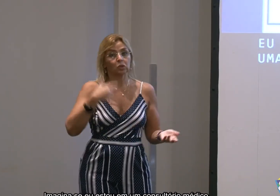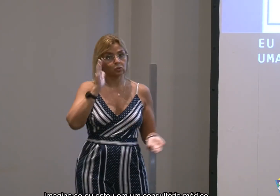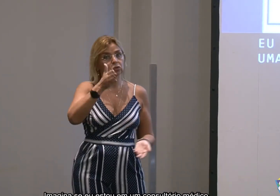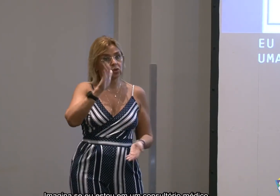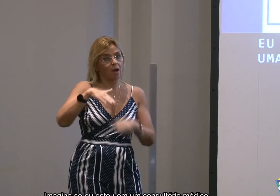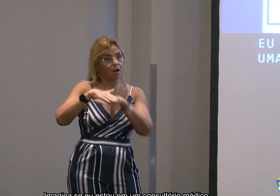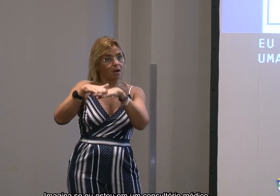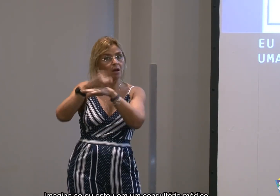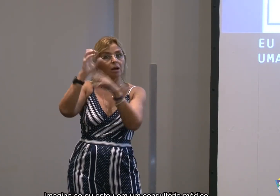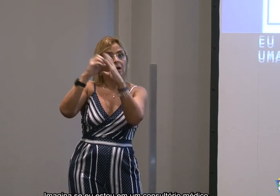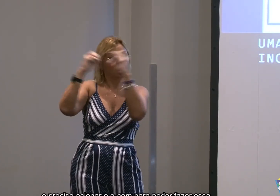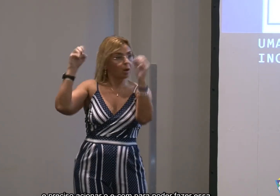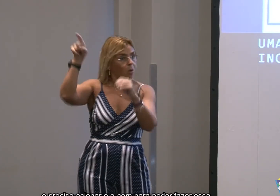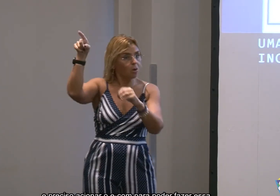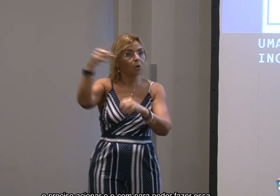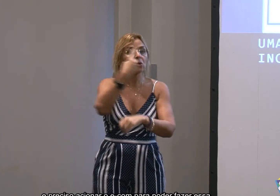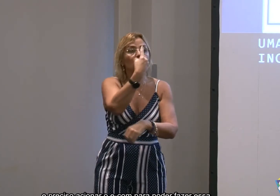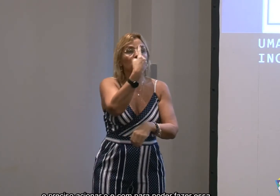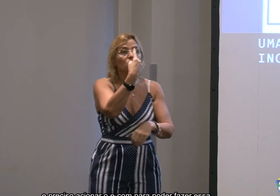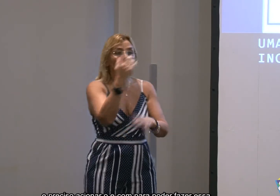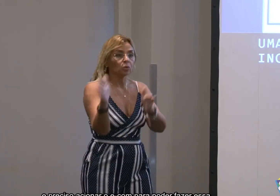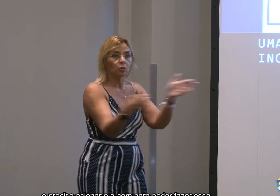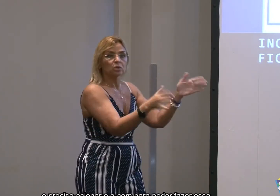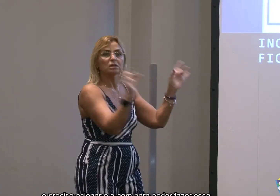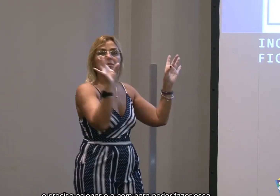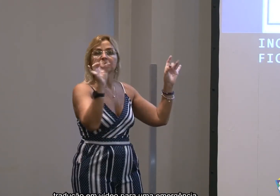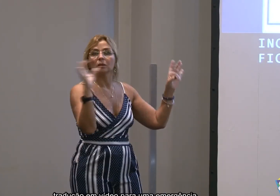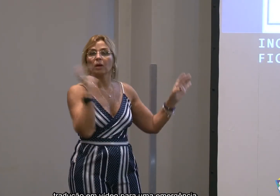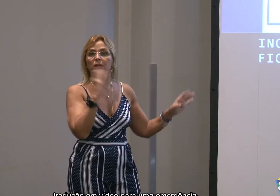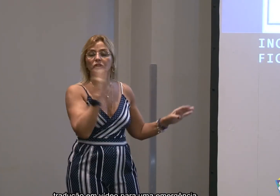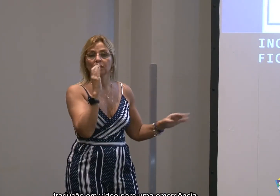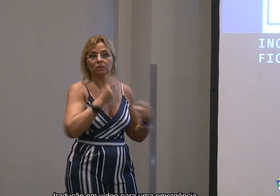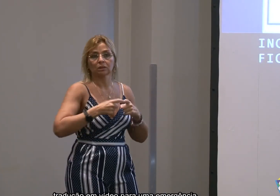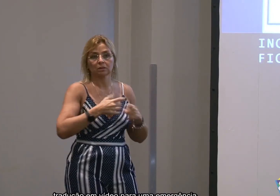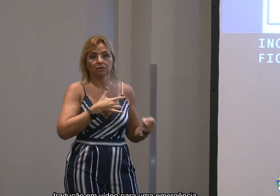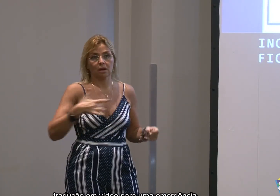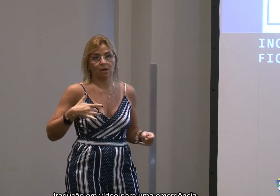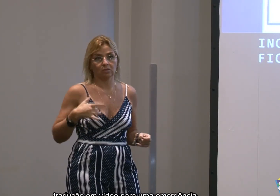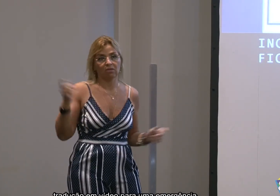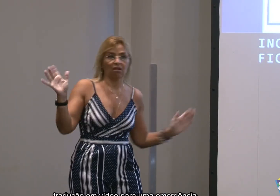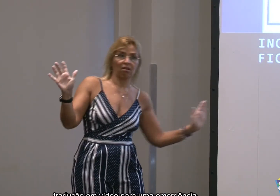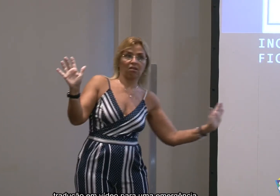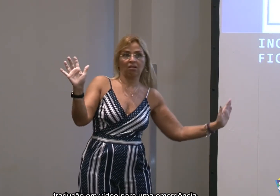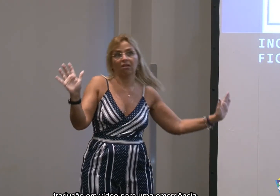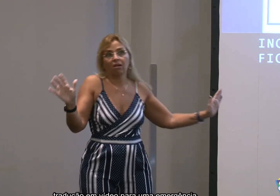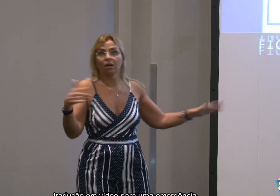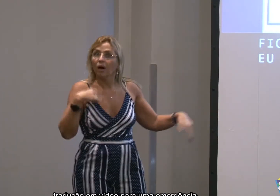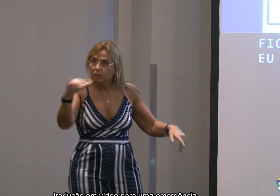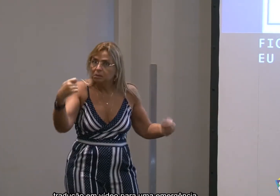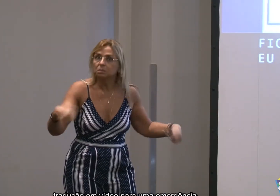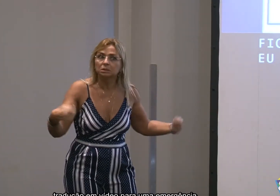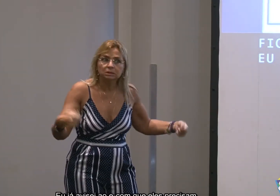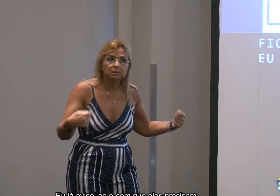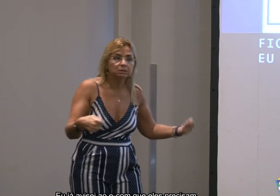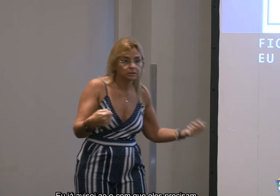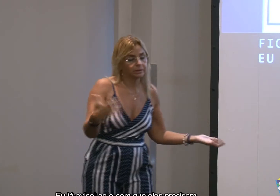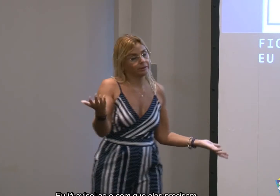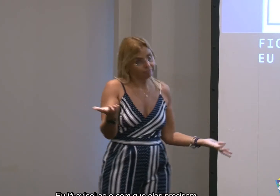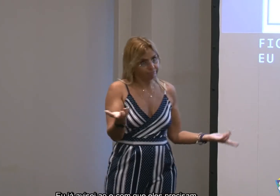estou num consultório médico e preciso acionar o ICOM para poder fazer essa tradução em videochamada, para uma emergência. Eu já